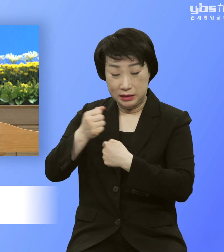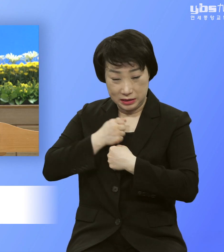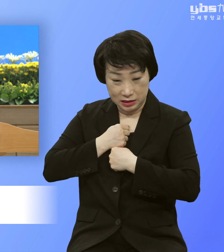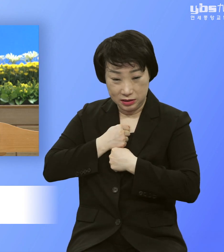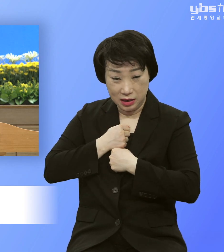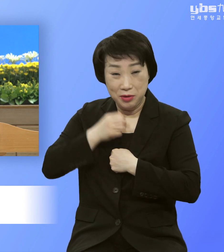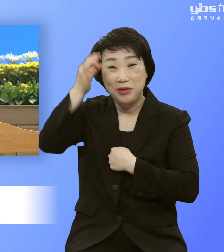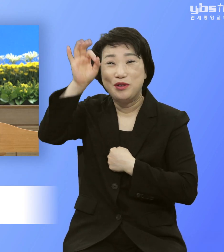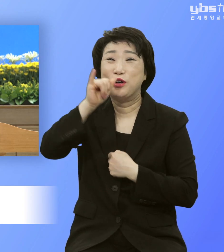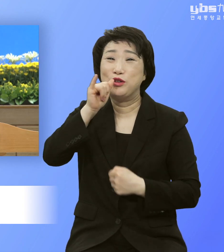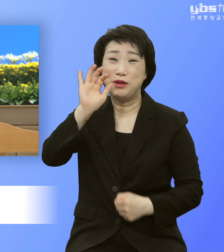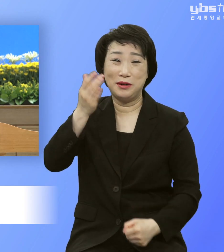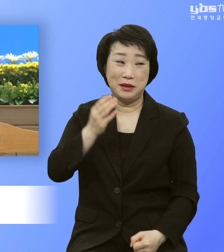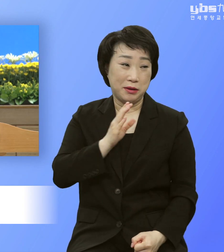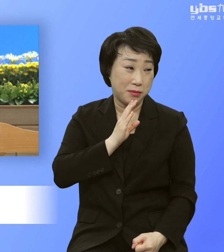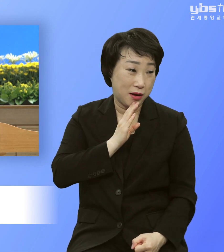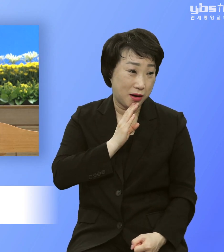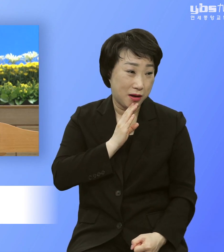해야 지킨 거야.